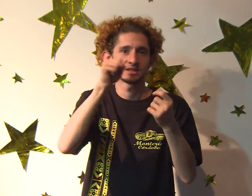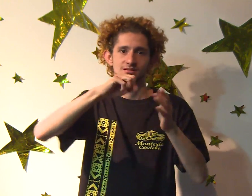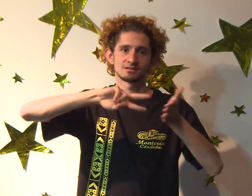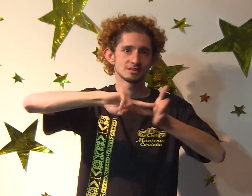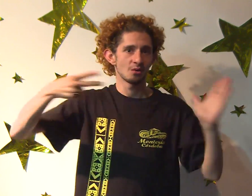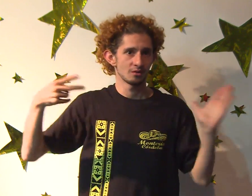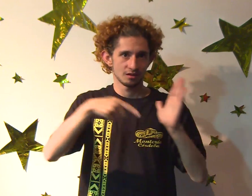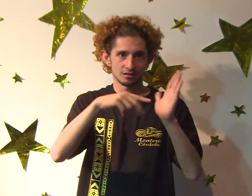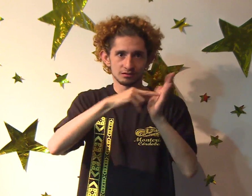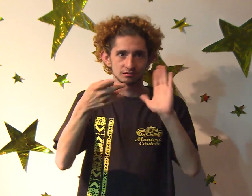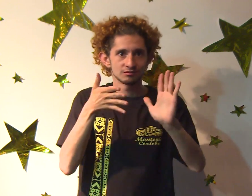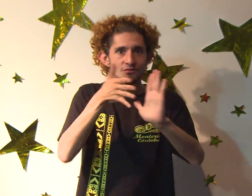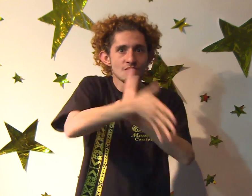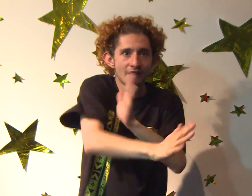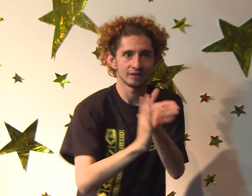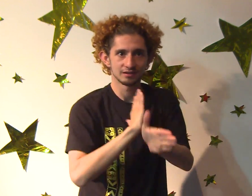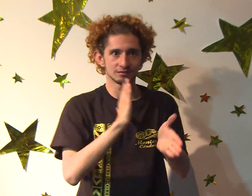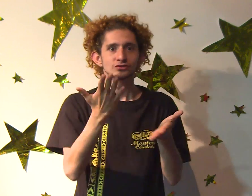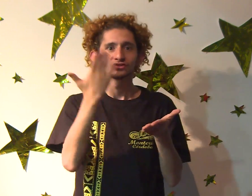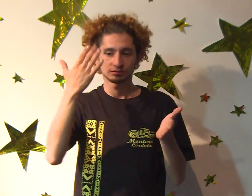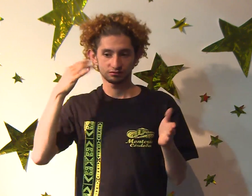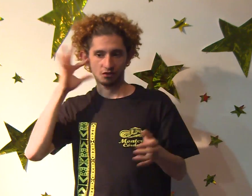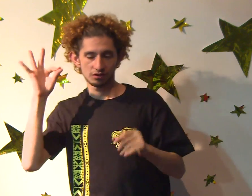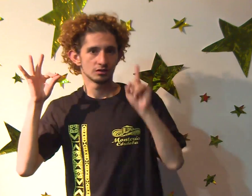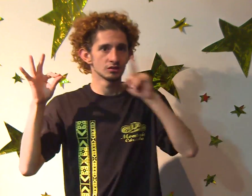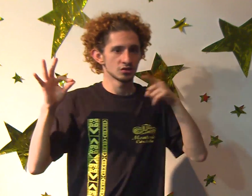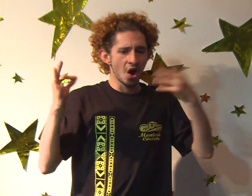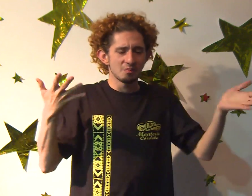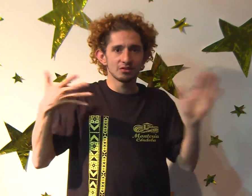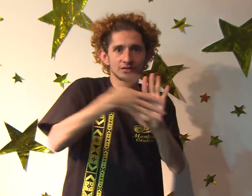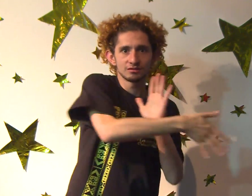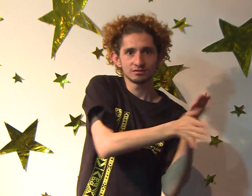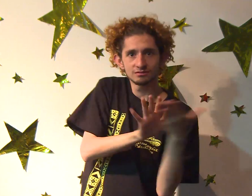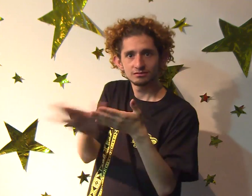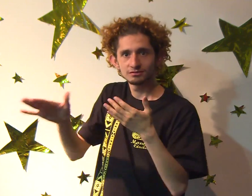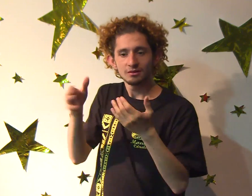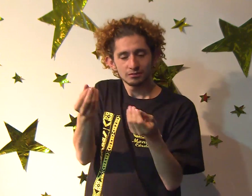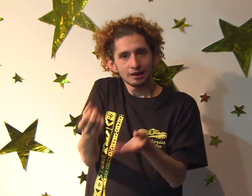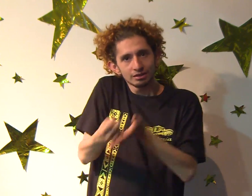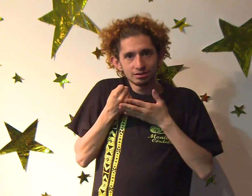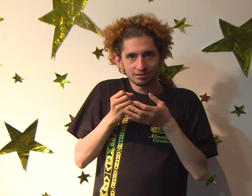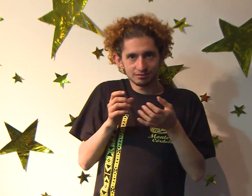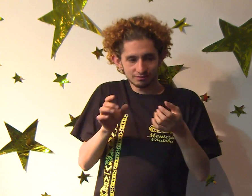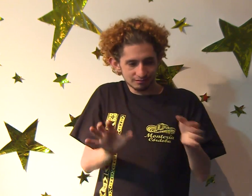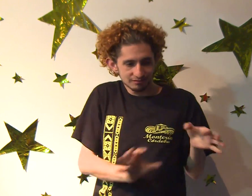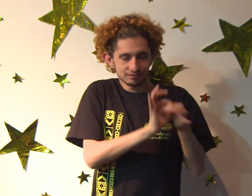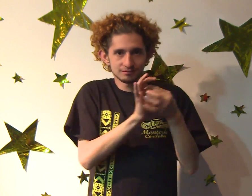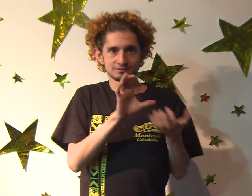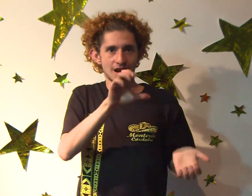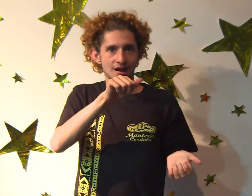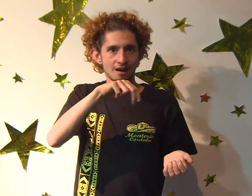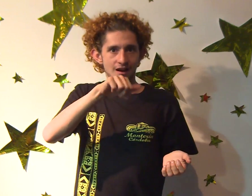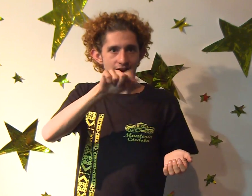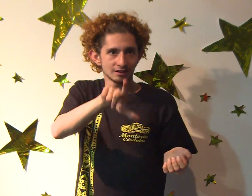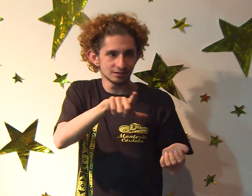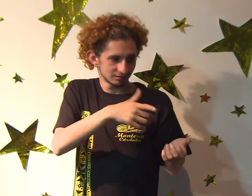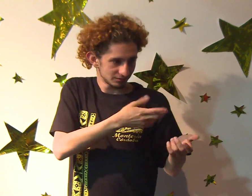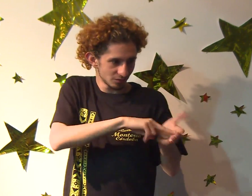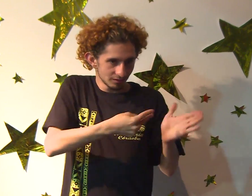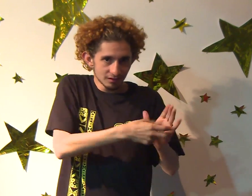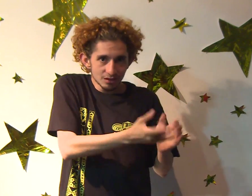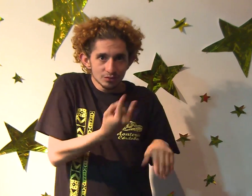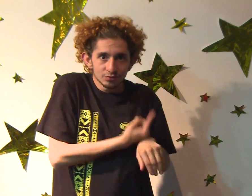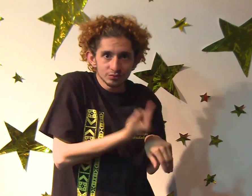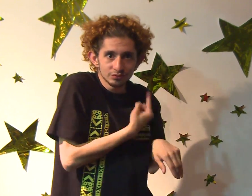que es muy importante manejar el tema de la información en cuanto a la tecnología, cómo nos podemos comunicar los sordos y los oyentes, y en ese